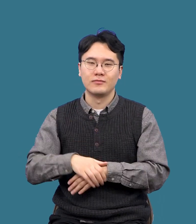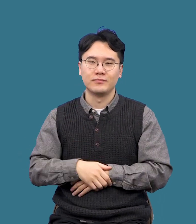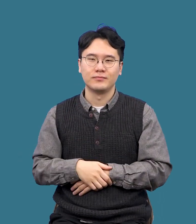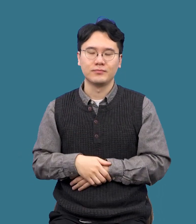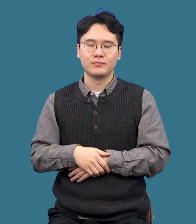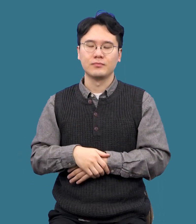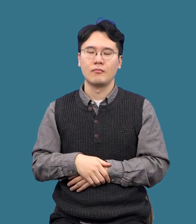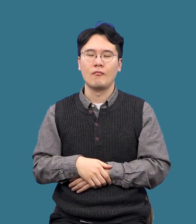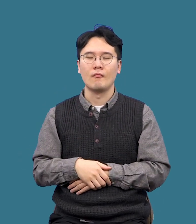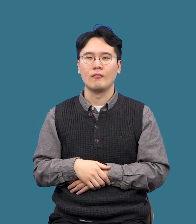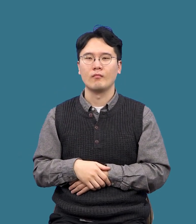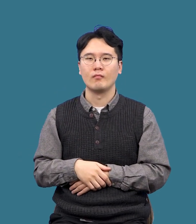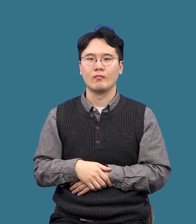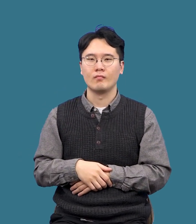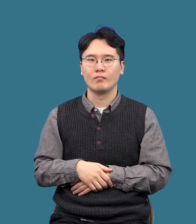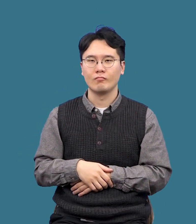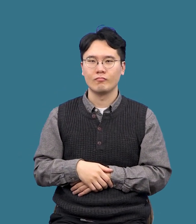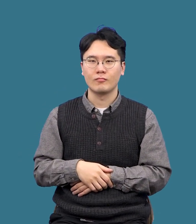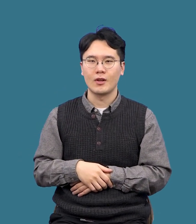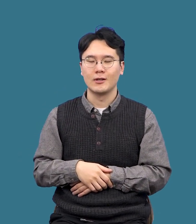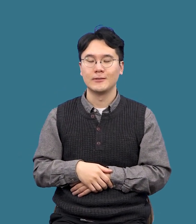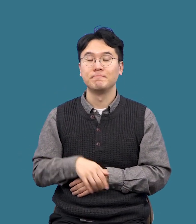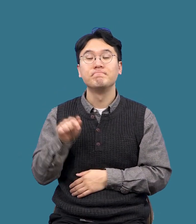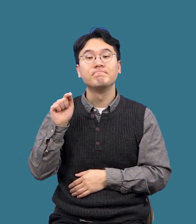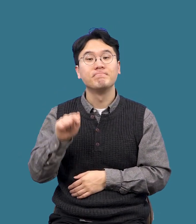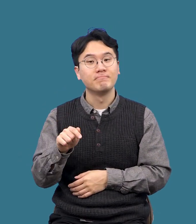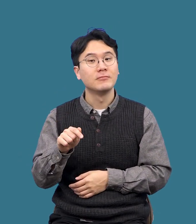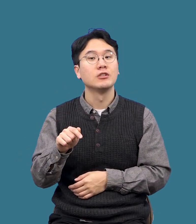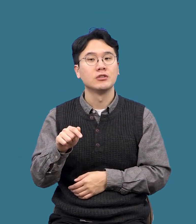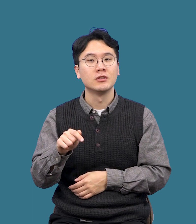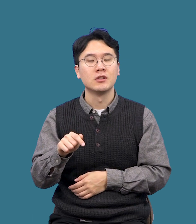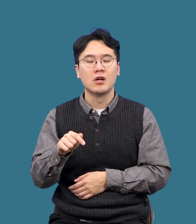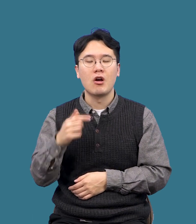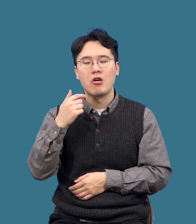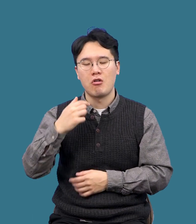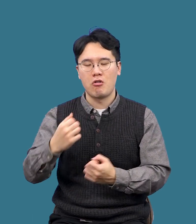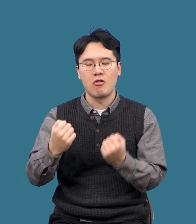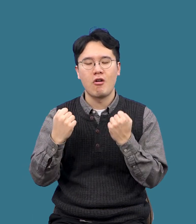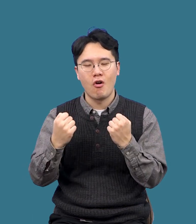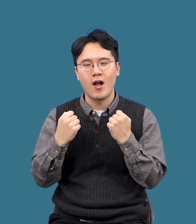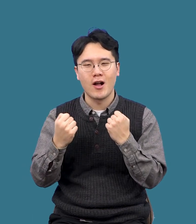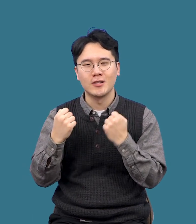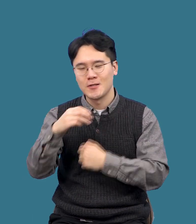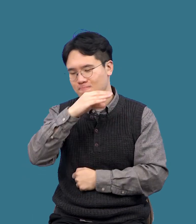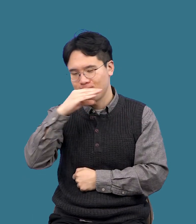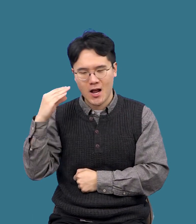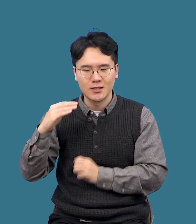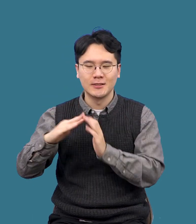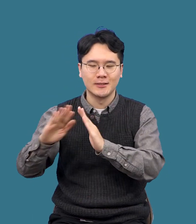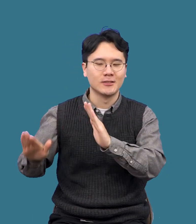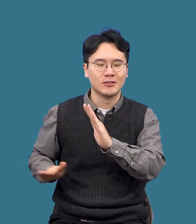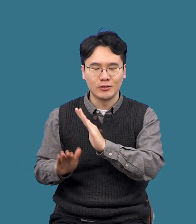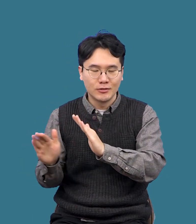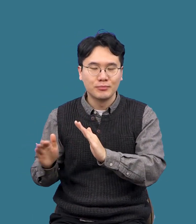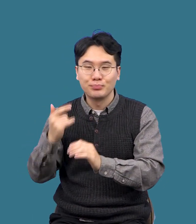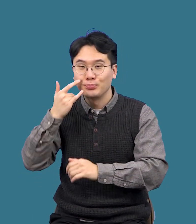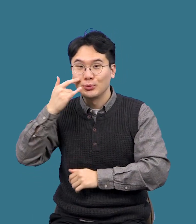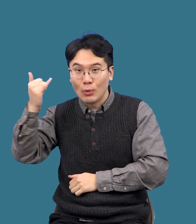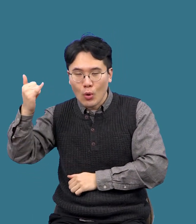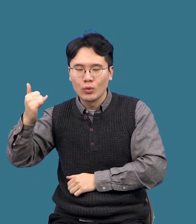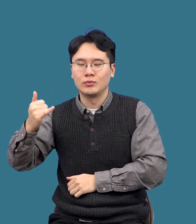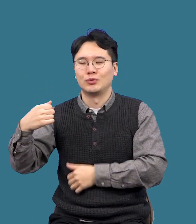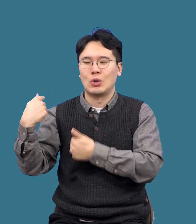사실은 그런 수많은 건강한 부모, 건강한 크리스천 가정의 영향과